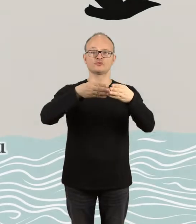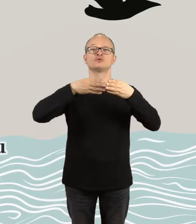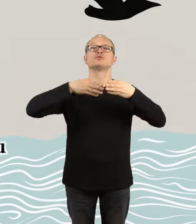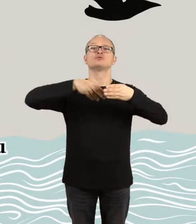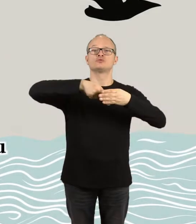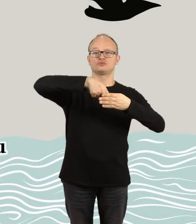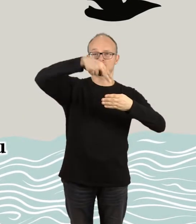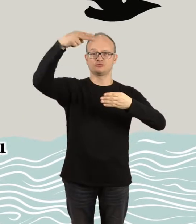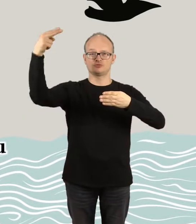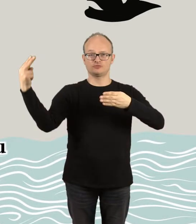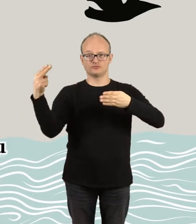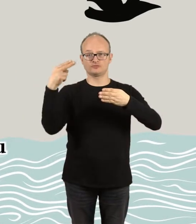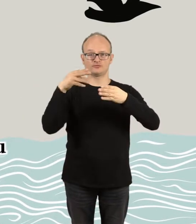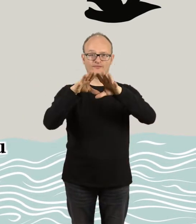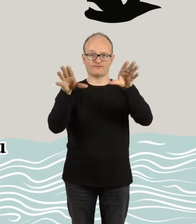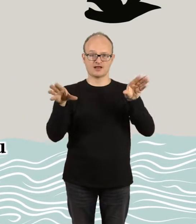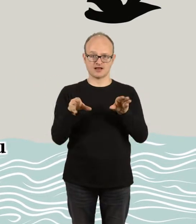Noé et sa famille sortent du bateau.